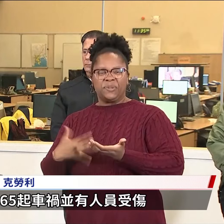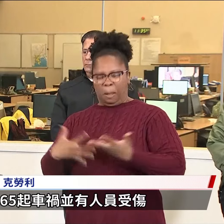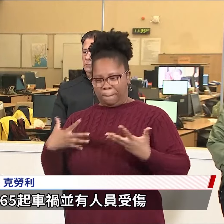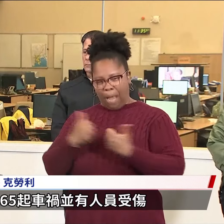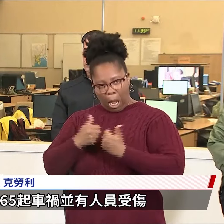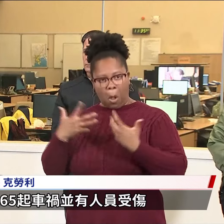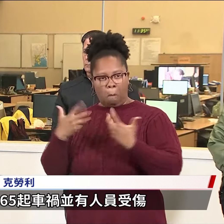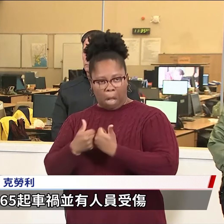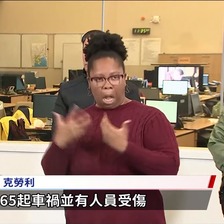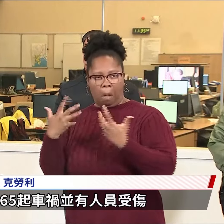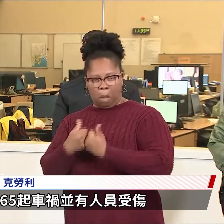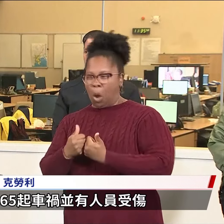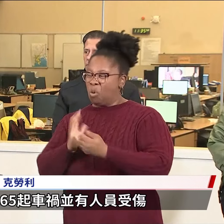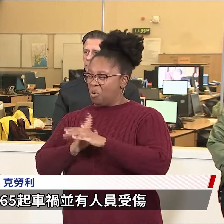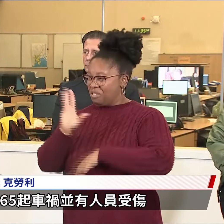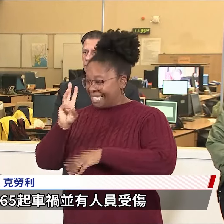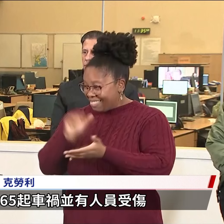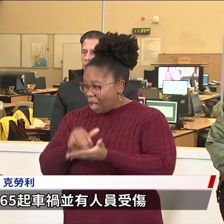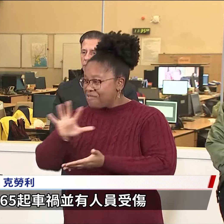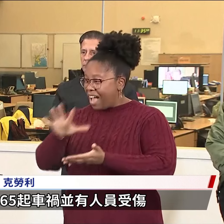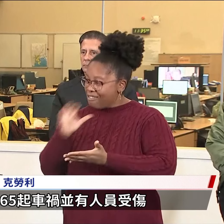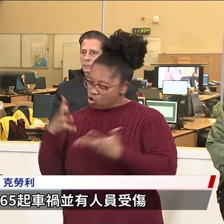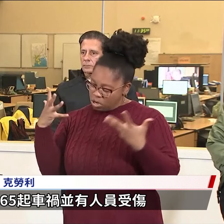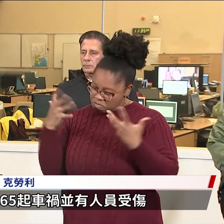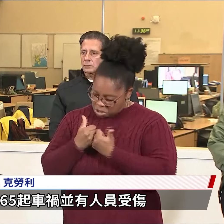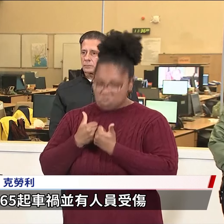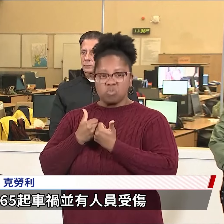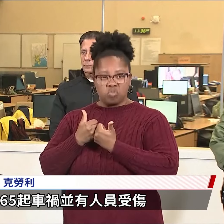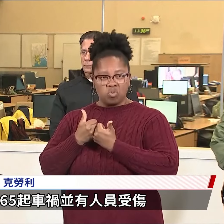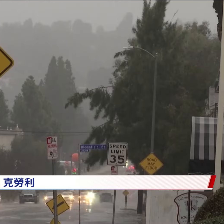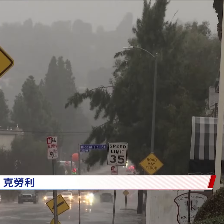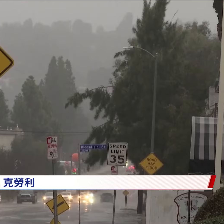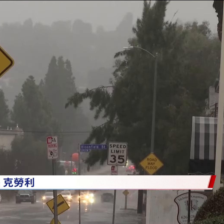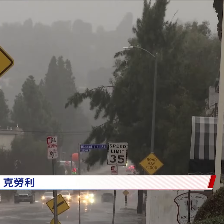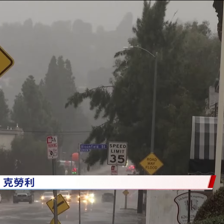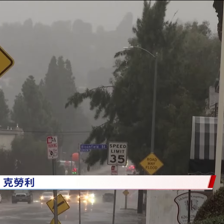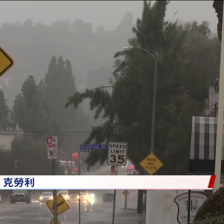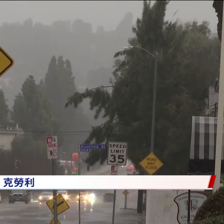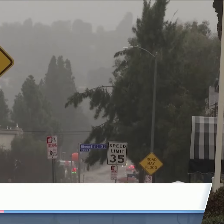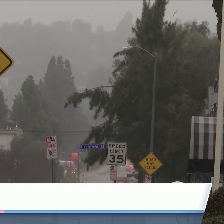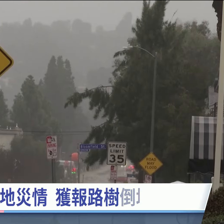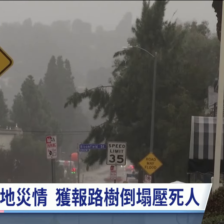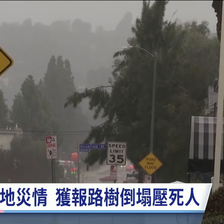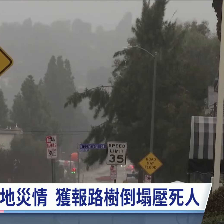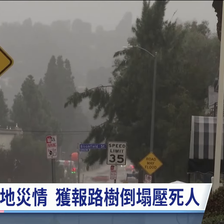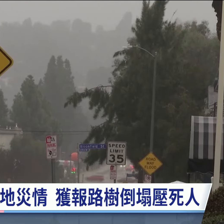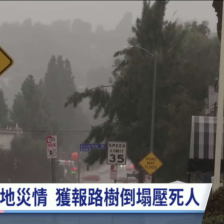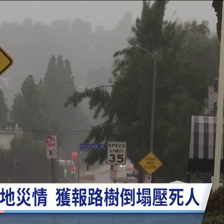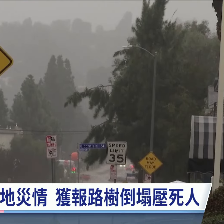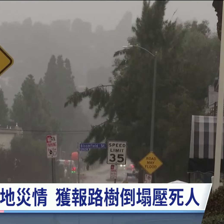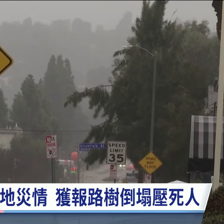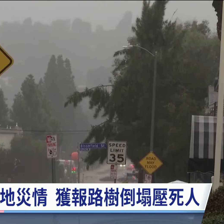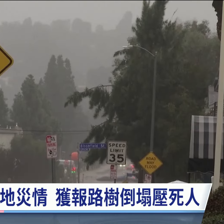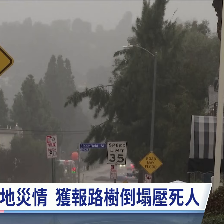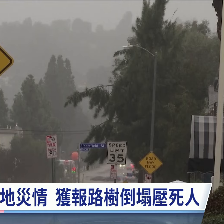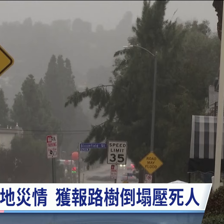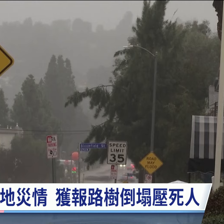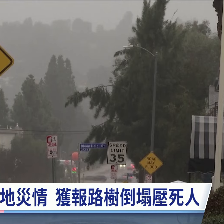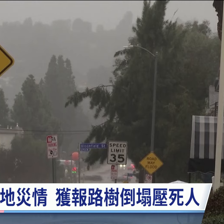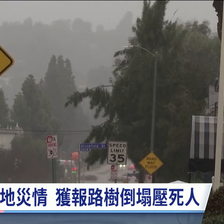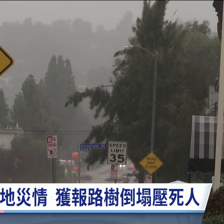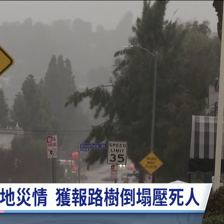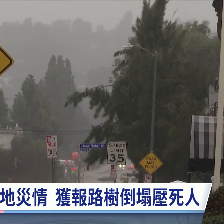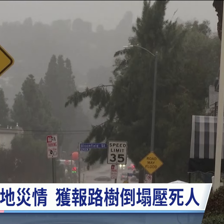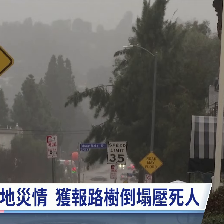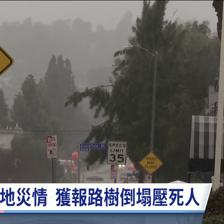over 65 traffic collisions resulting in injury. 洛杉矶交通局表示，比利和山庄位于利罗大